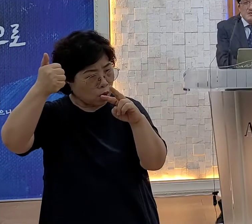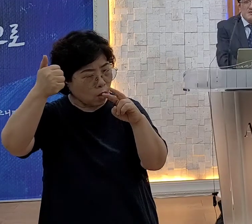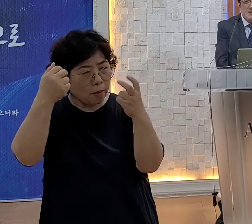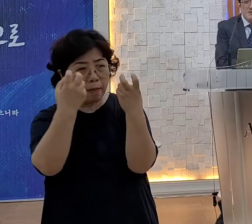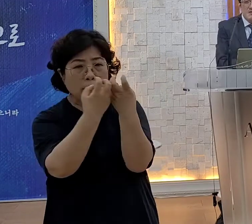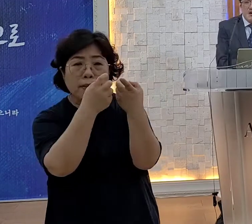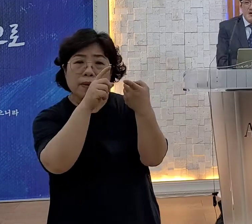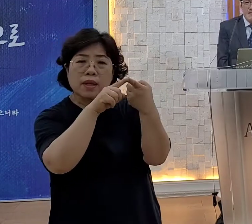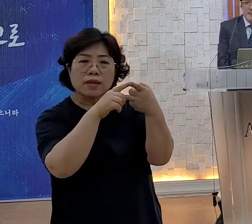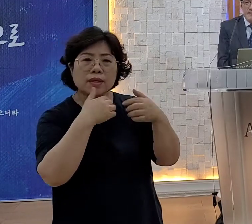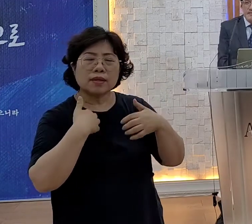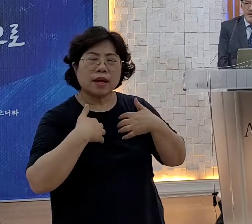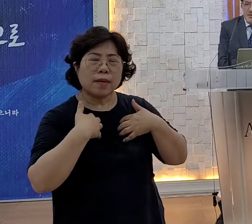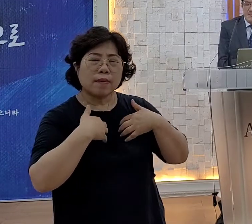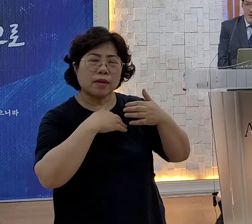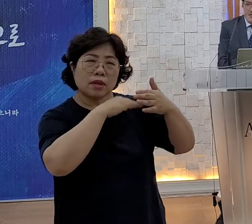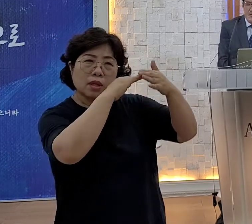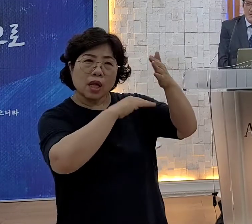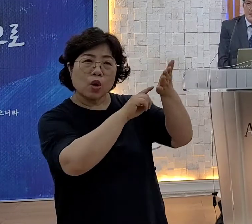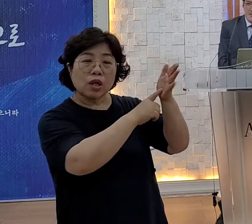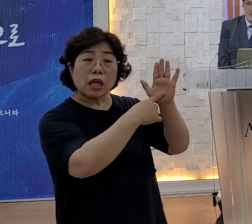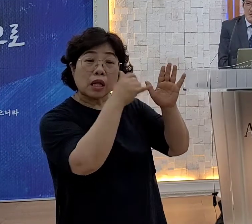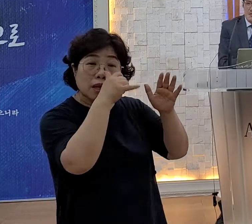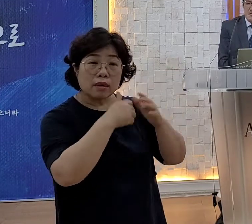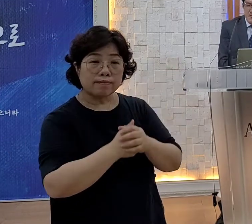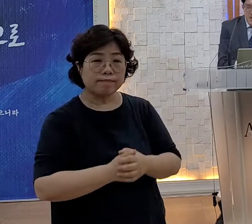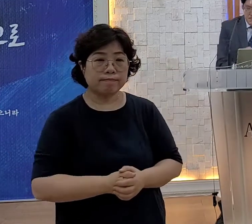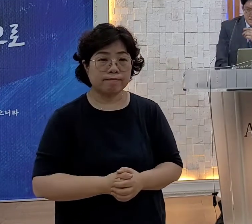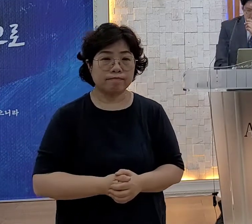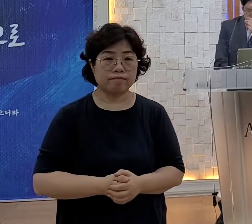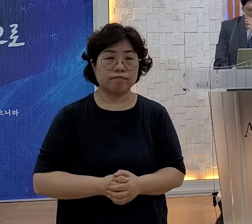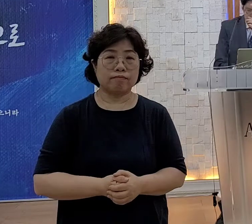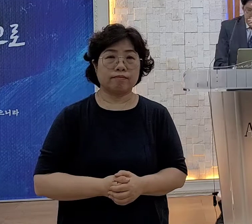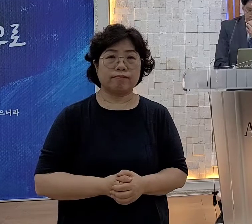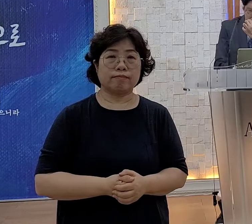재밌는 이야기가 이렇게 잠깐 실려 있습니다.